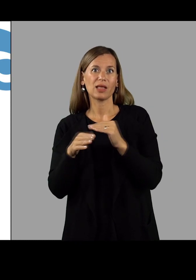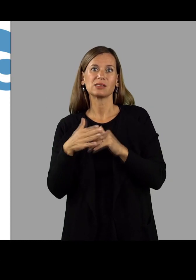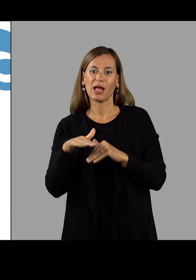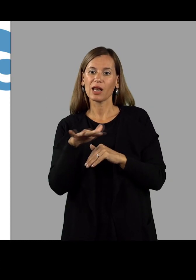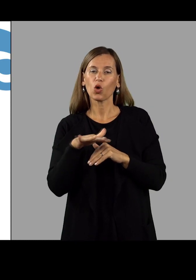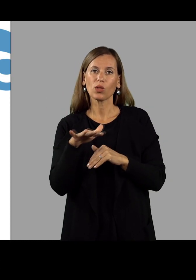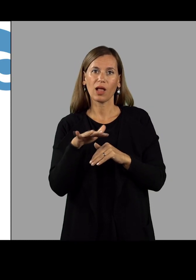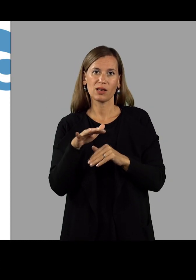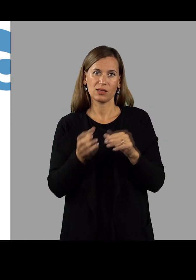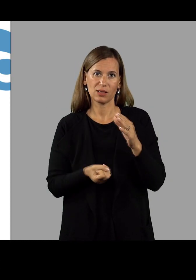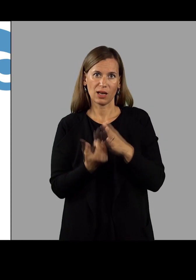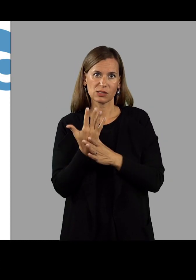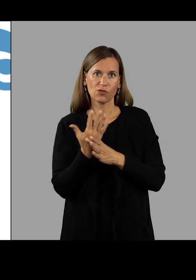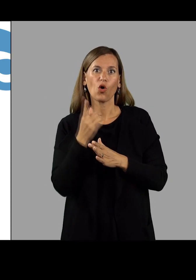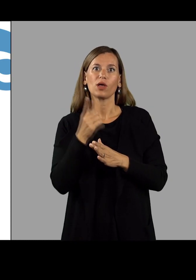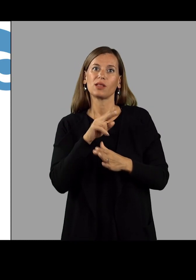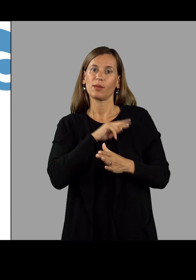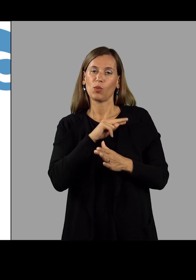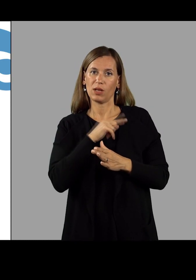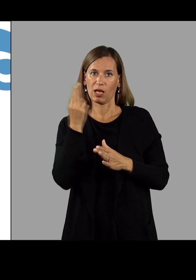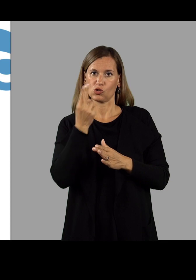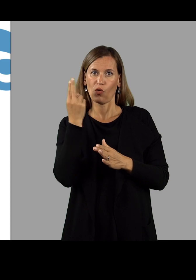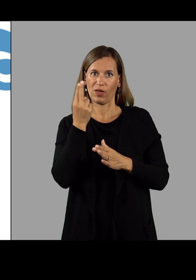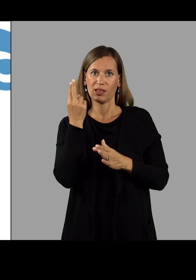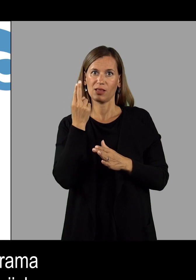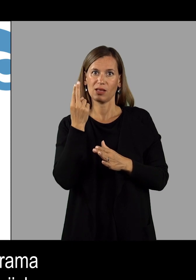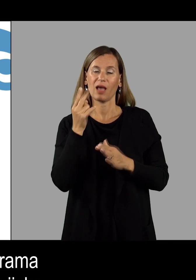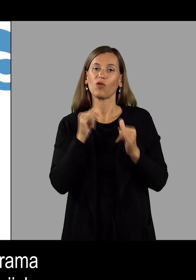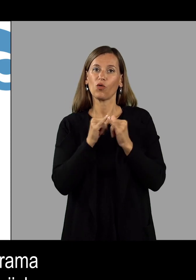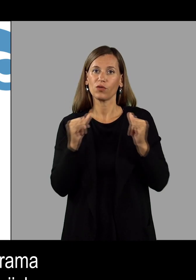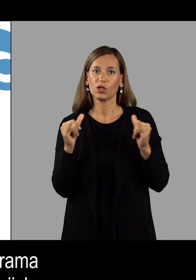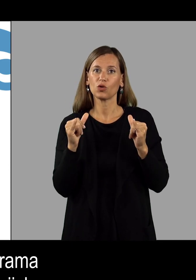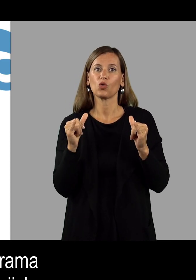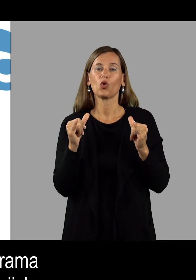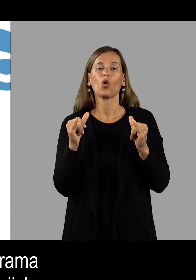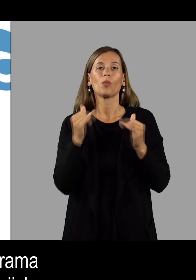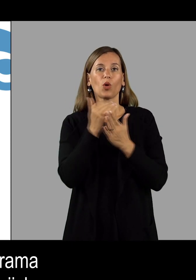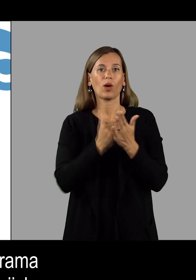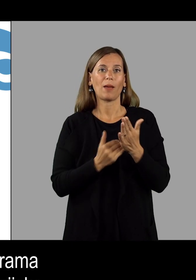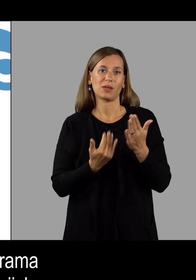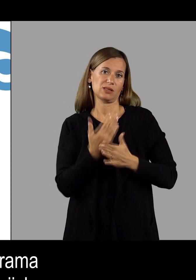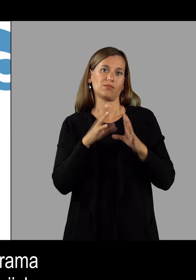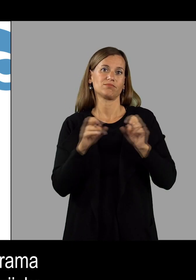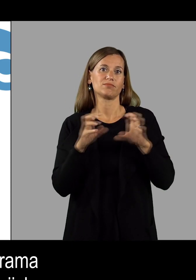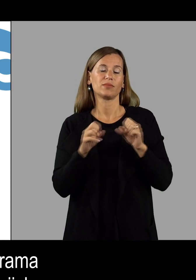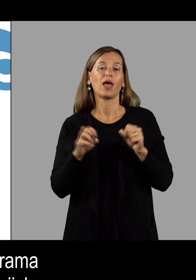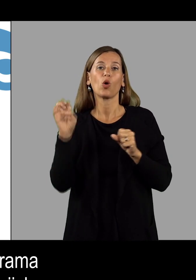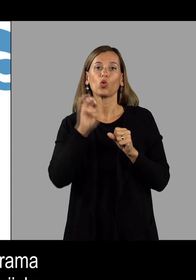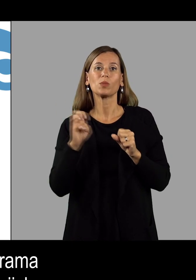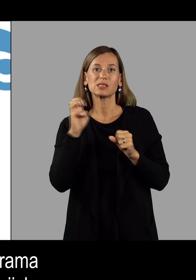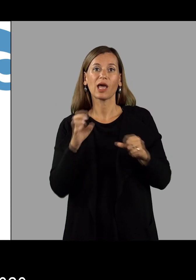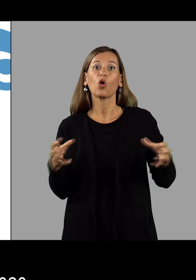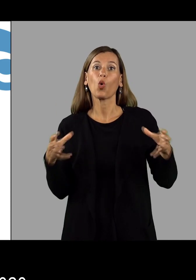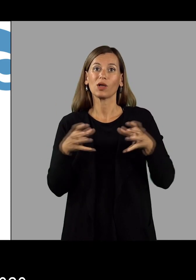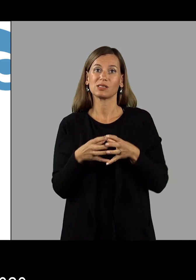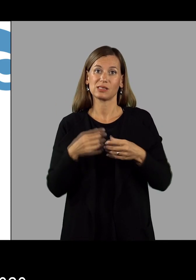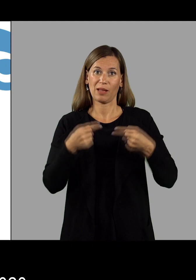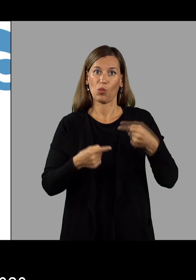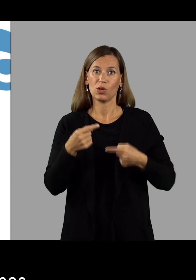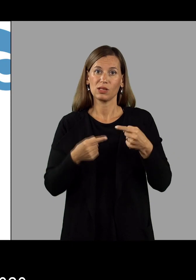Za izvedbo javnega razpisa je na voljo 4 milijone evrov. Naložbo sofinancirata